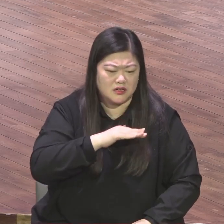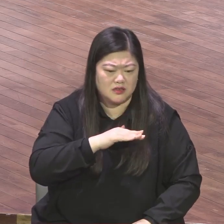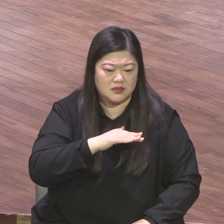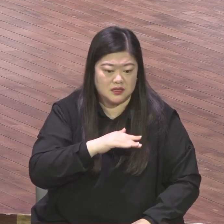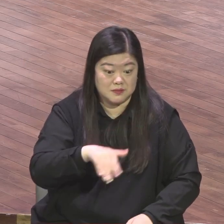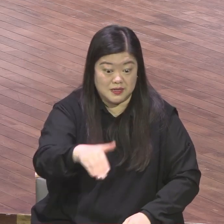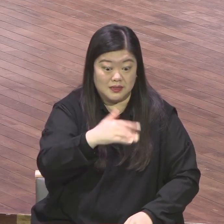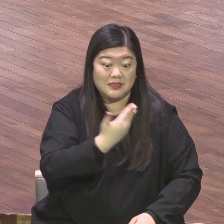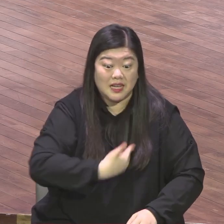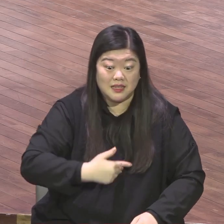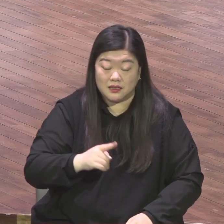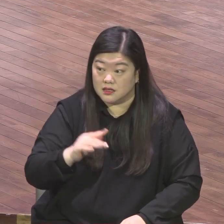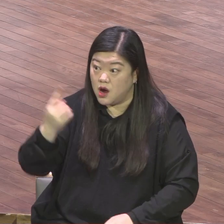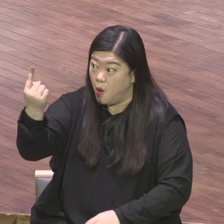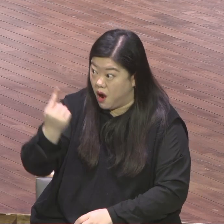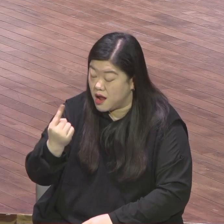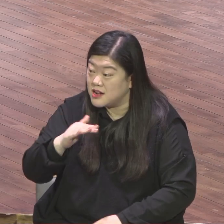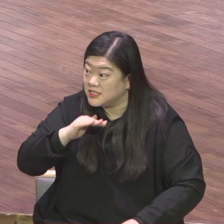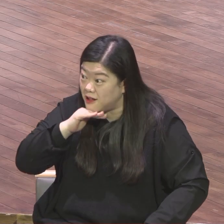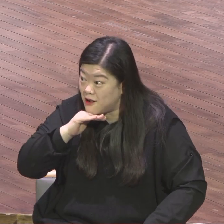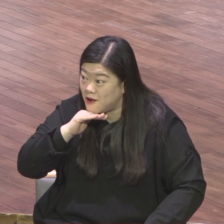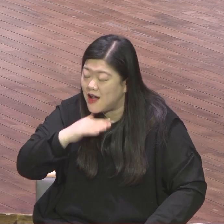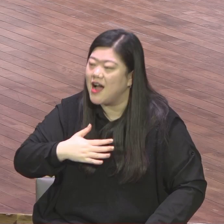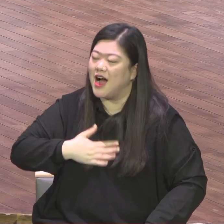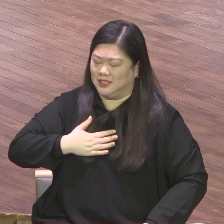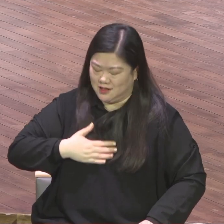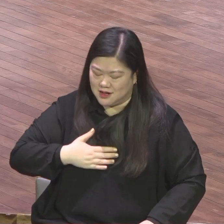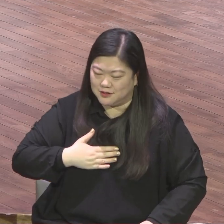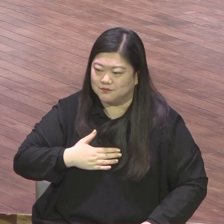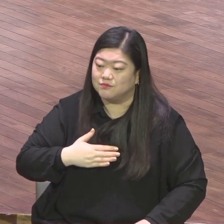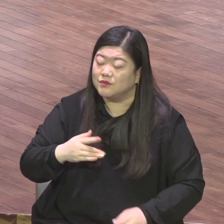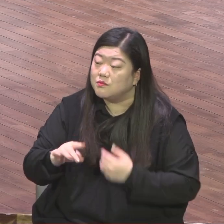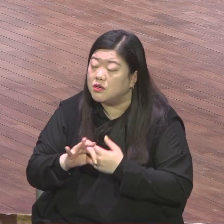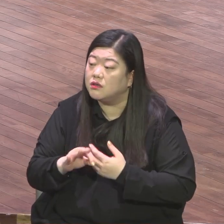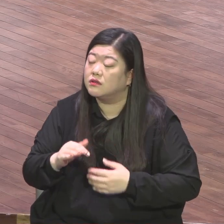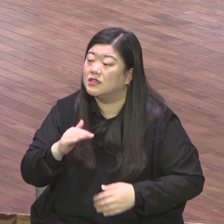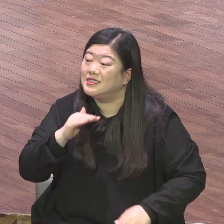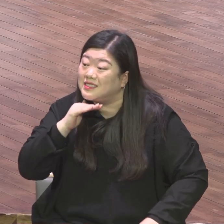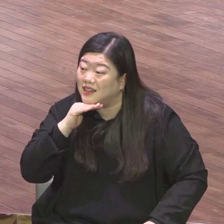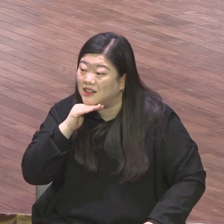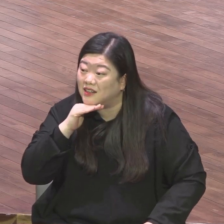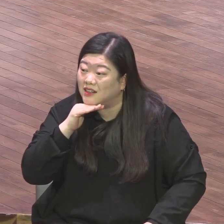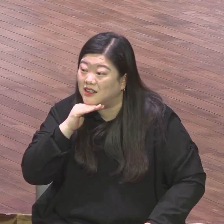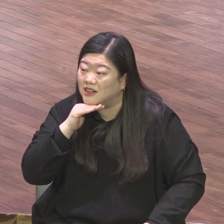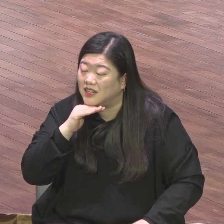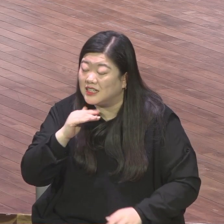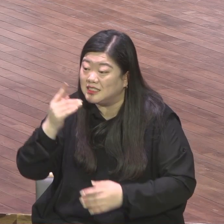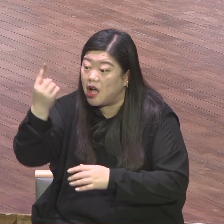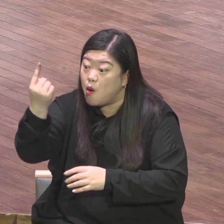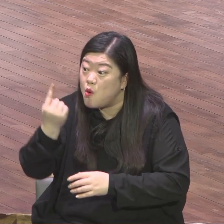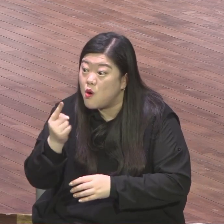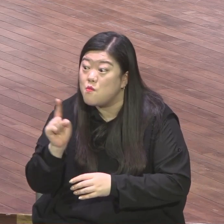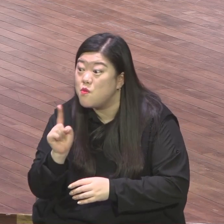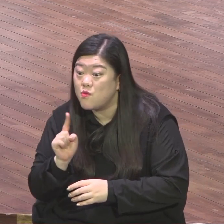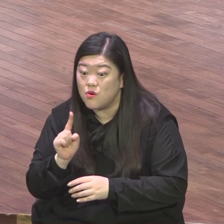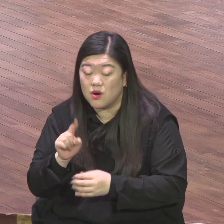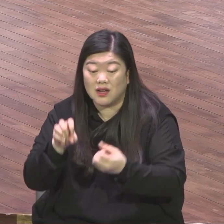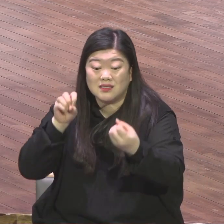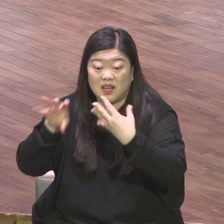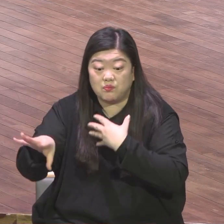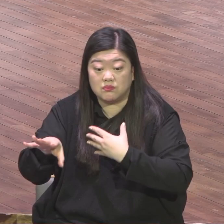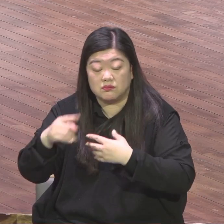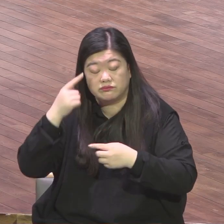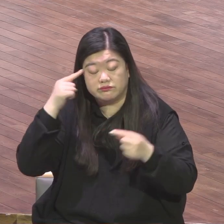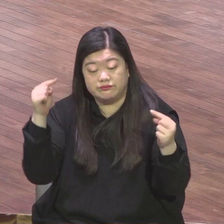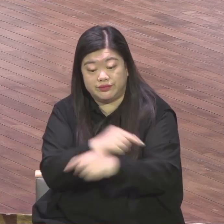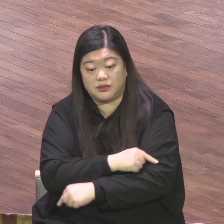깨닫지 못하고 불러가지고 이렇게 말씀을 하시는데 여전히 엉뚱한 반응을 보입니다. 엉뚱한 반응.